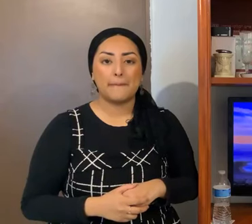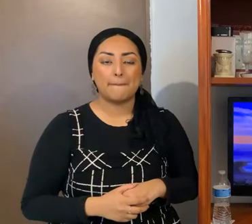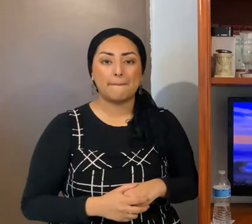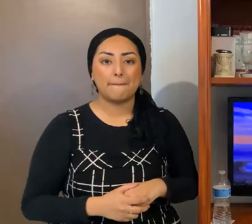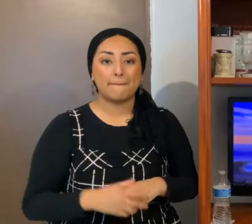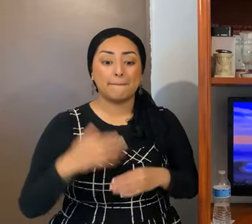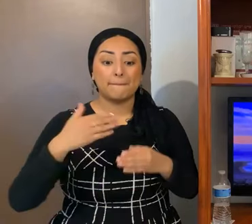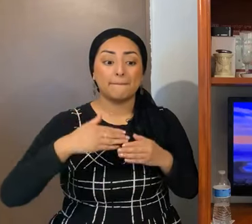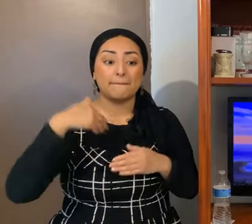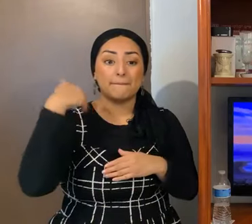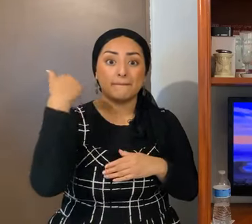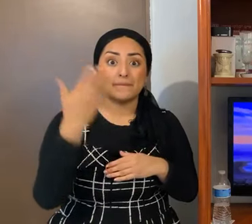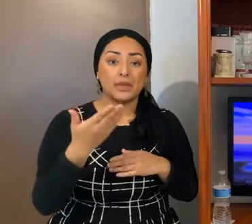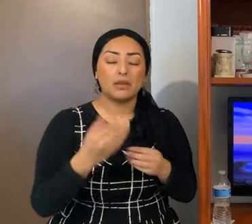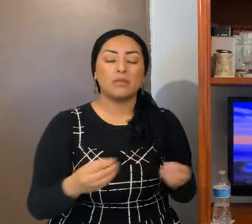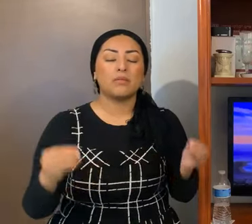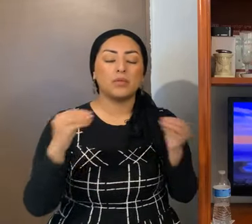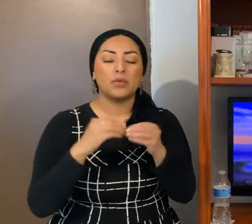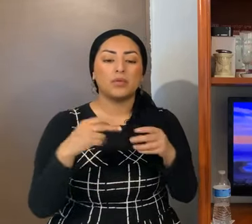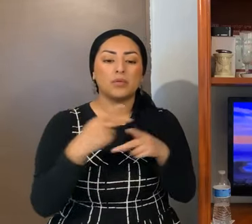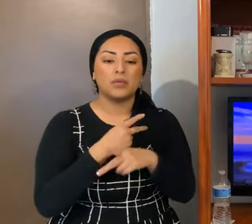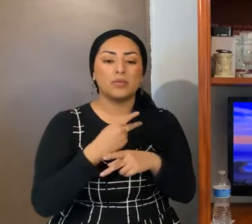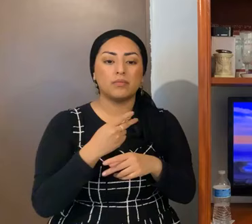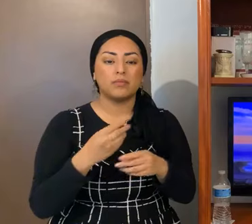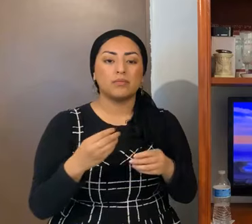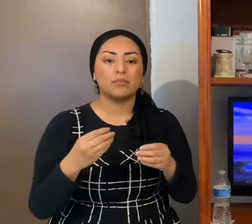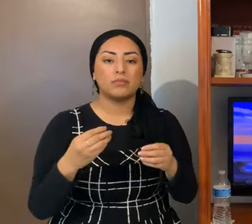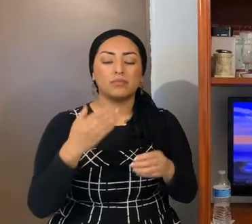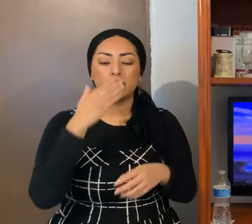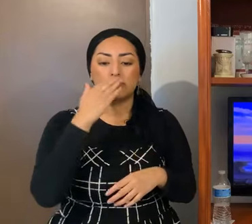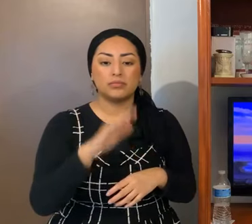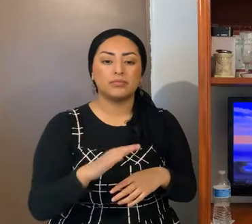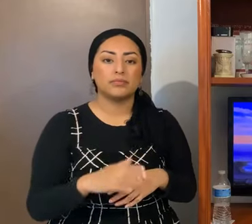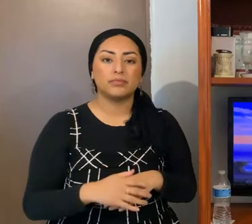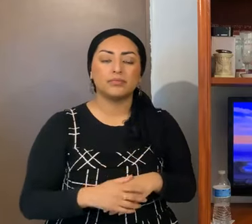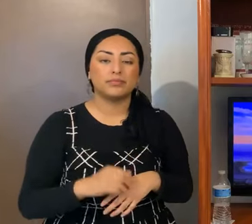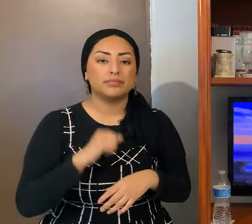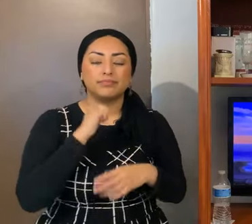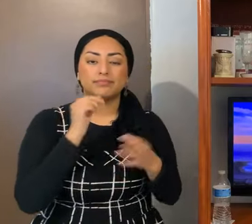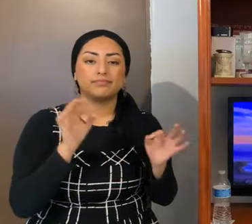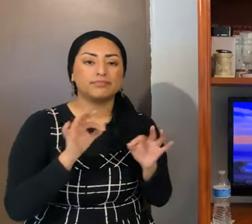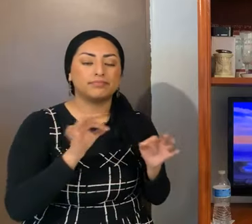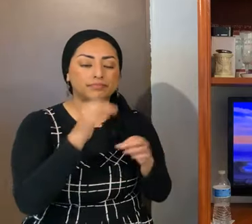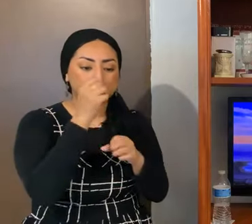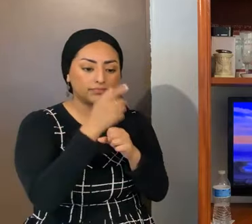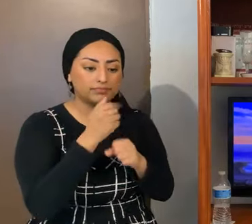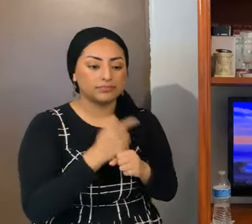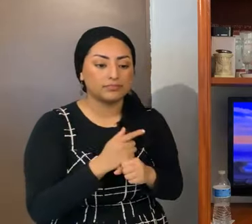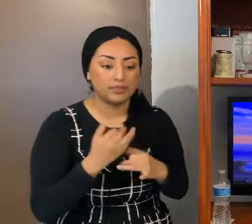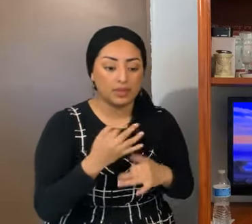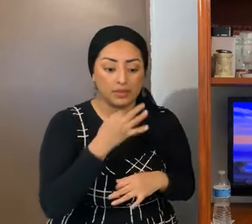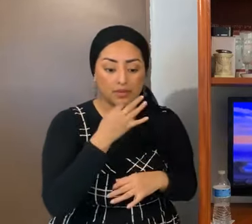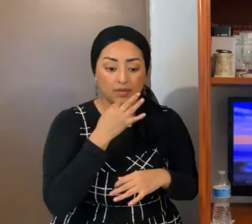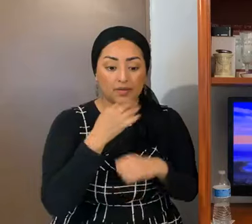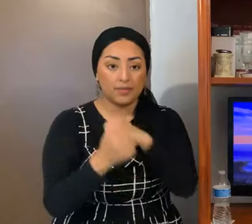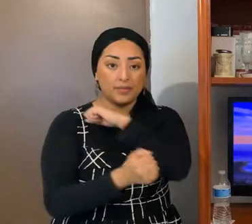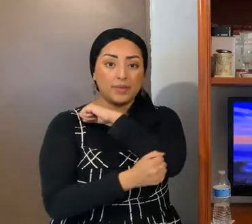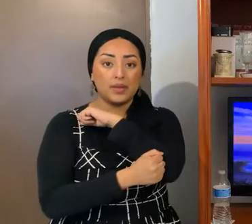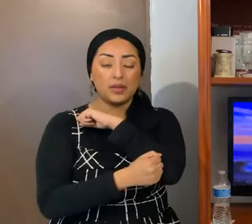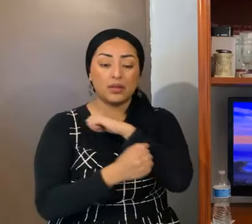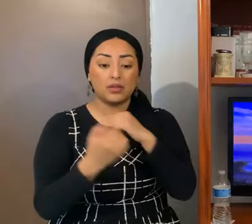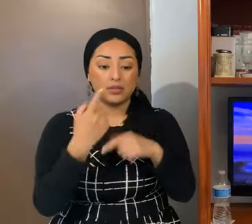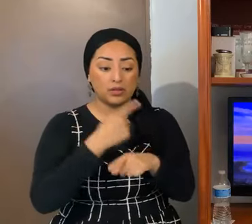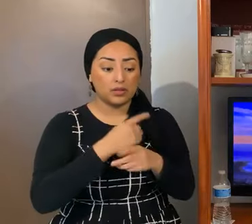lo que sigue será aún más abominable. No es casualidad, amados hermanos, que a unas horas de Pesach repasemos